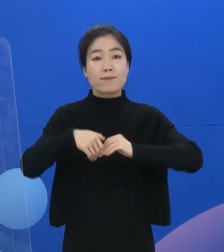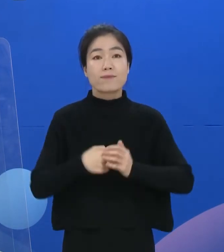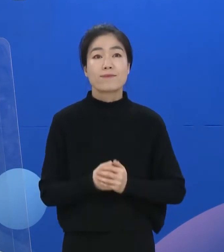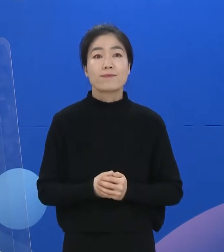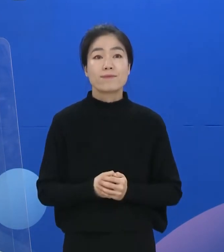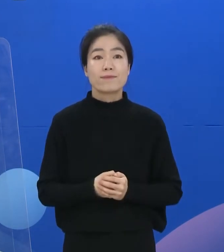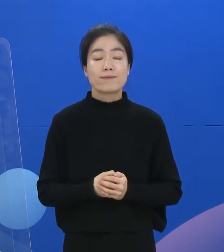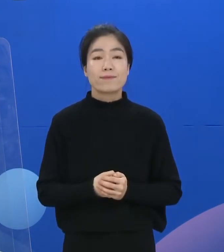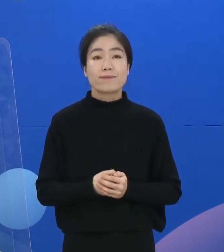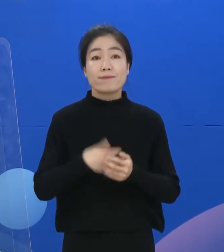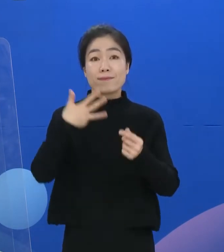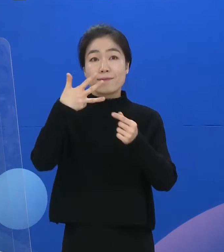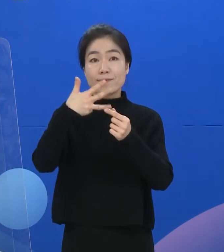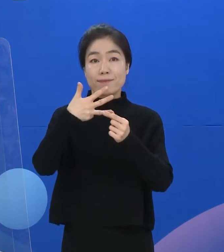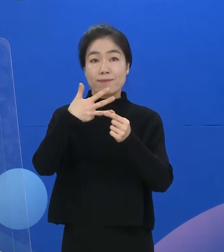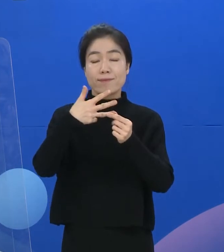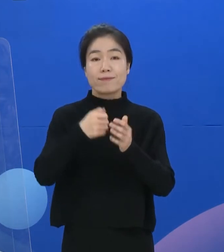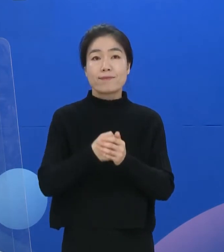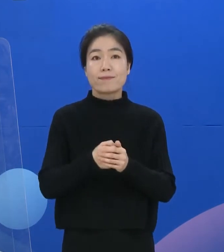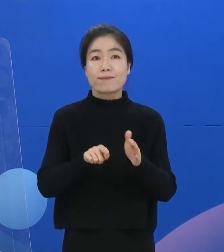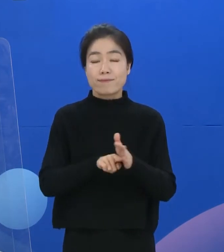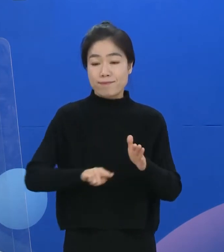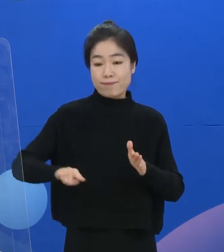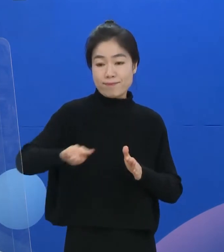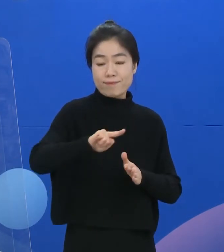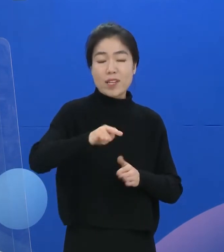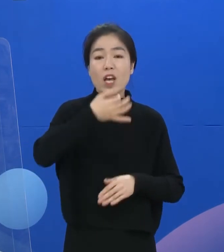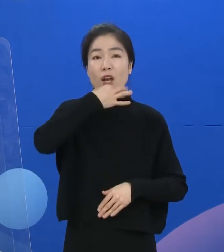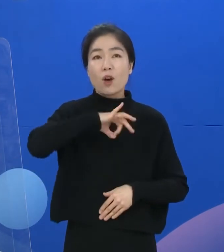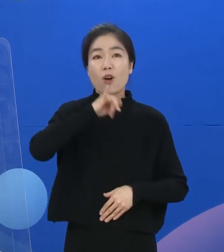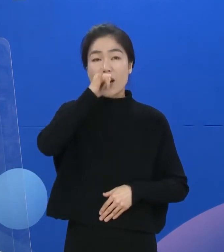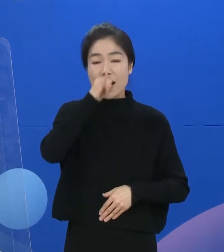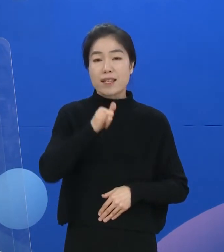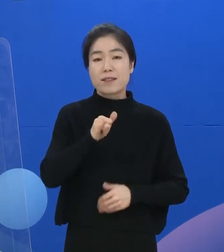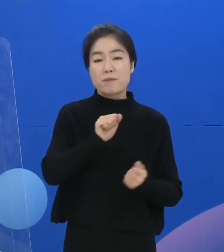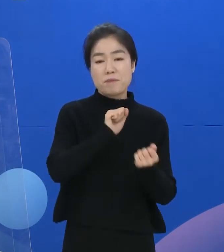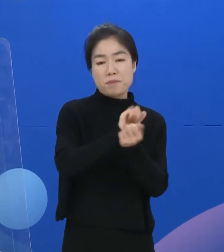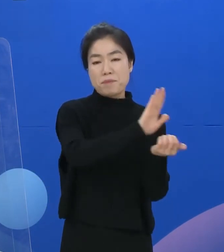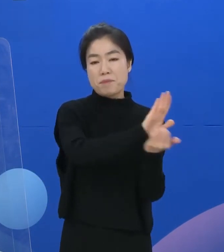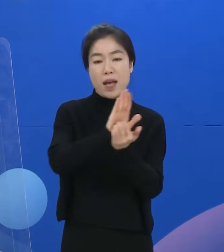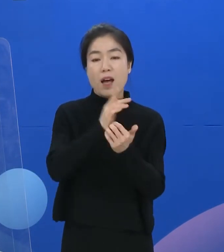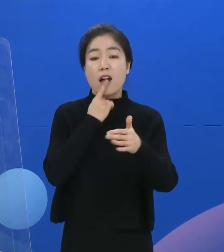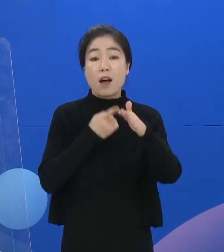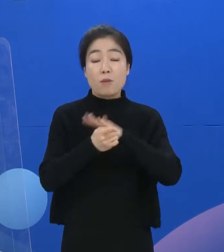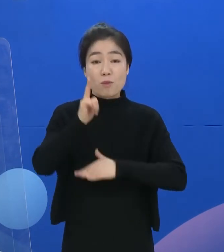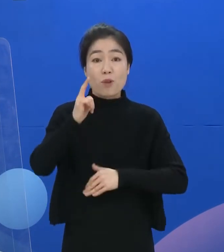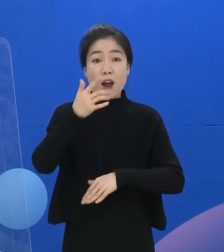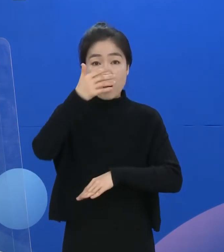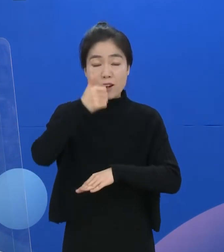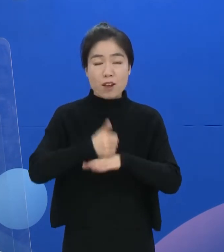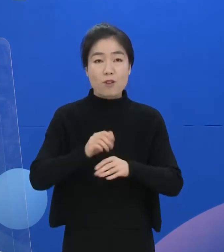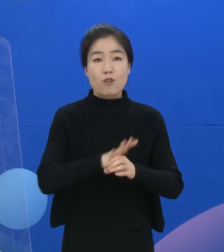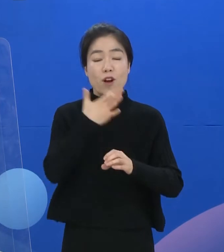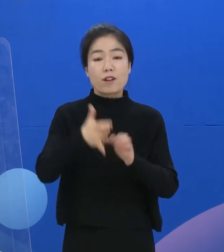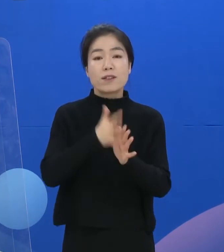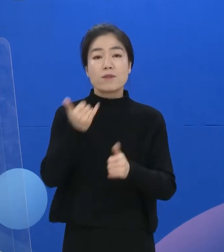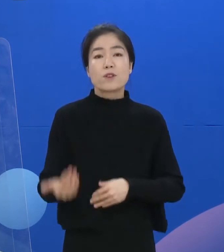광주역 송정역 상무지구 가데 변신합니다 여덟째